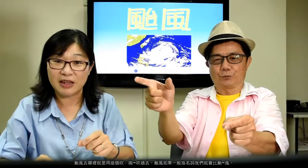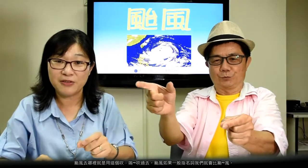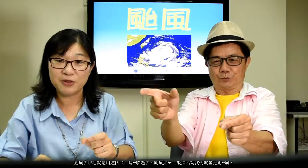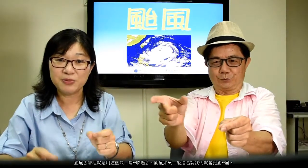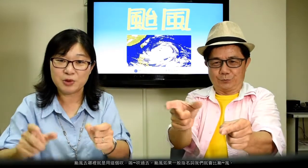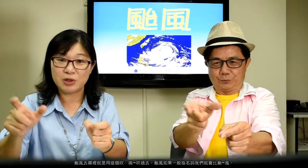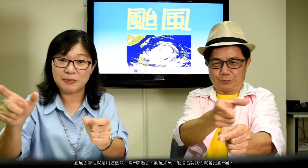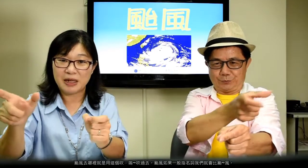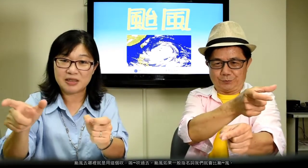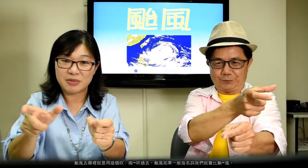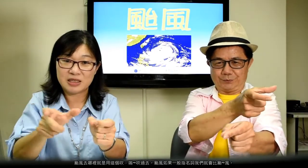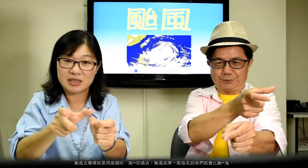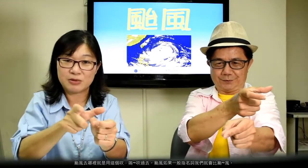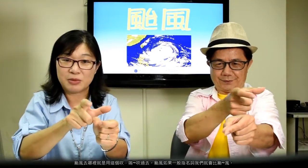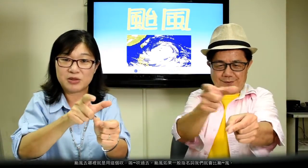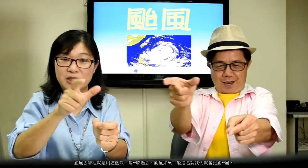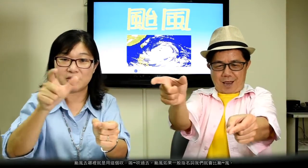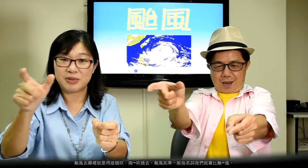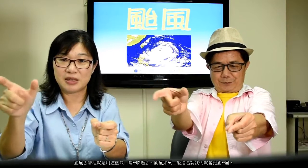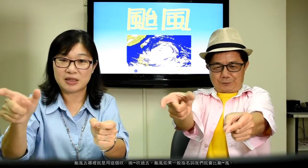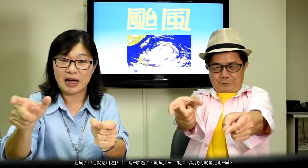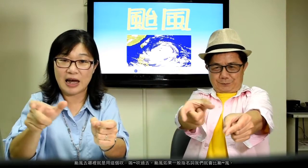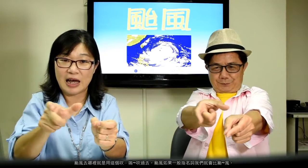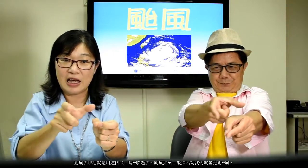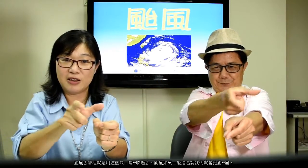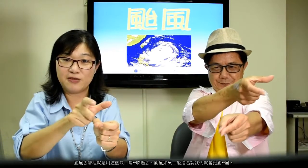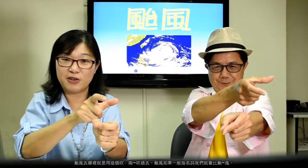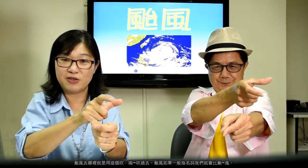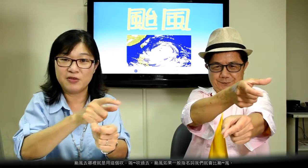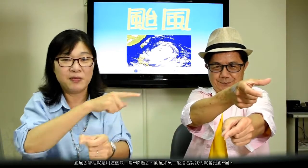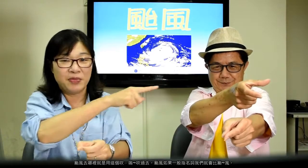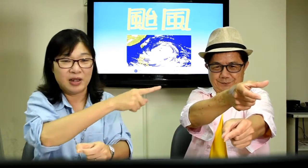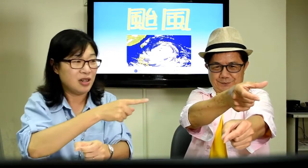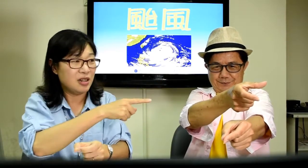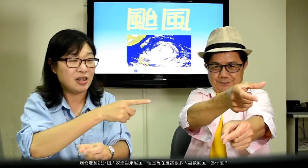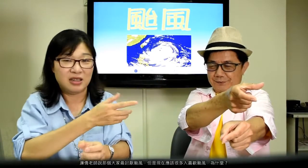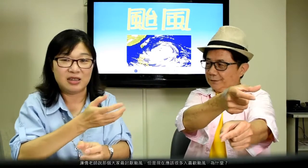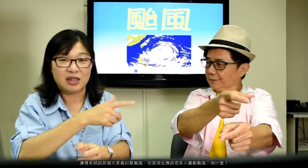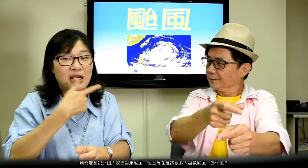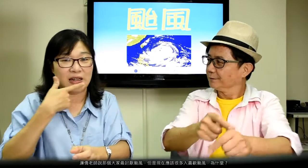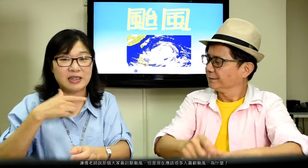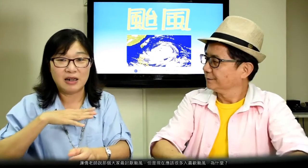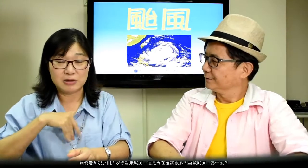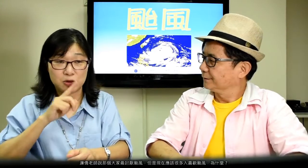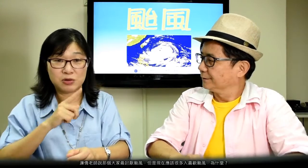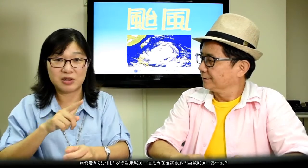台风如果一般指名词，我们就会比台风，嗯。连江老师说，那